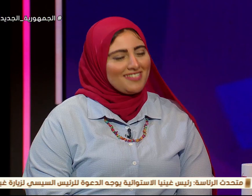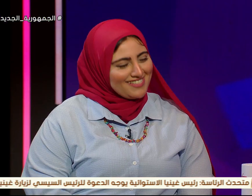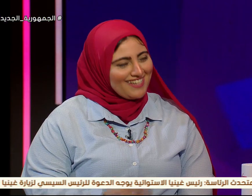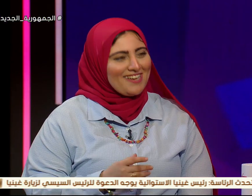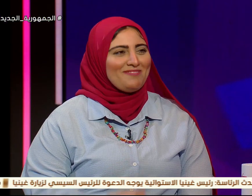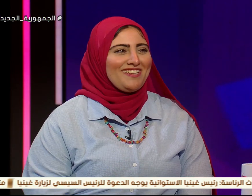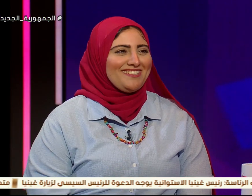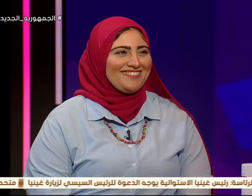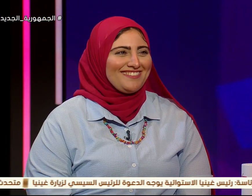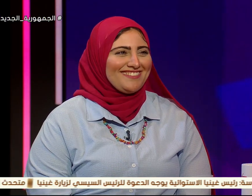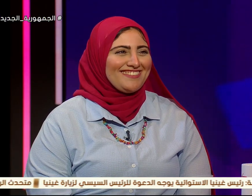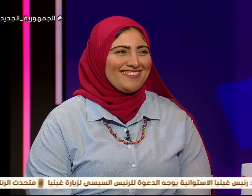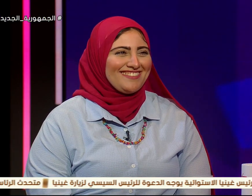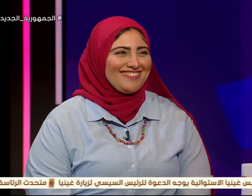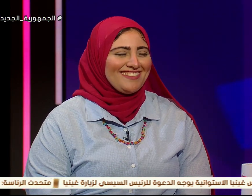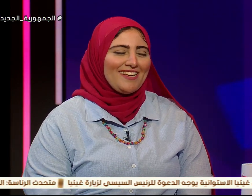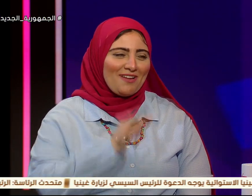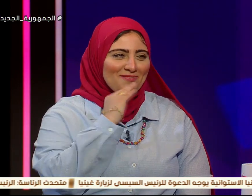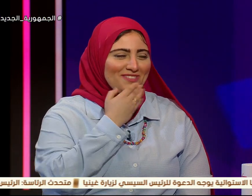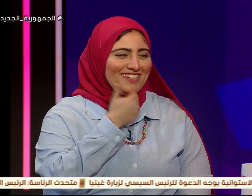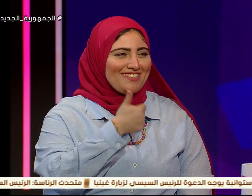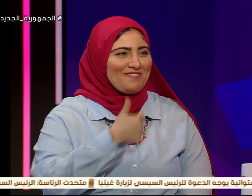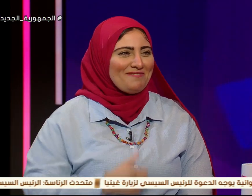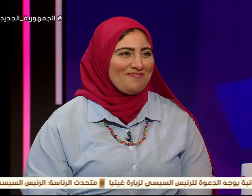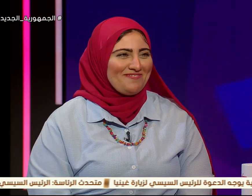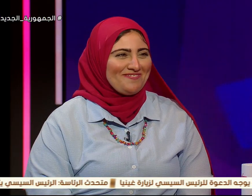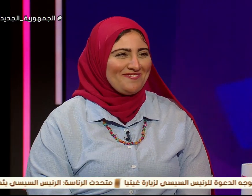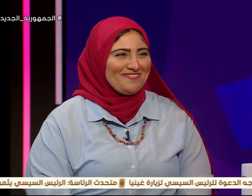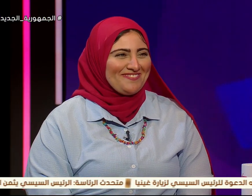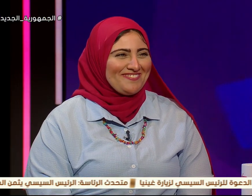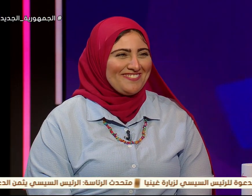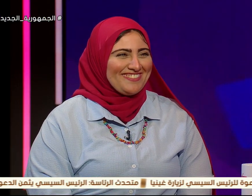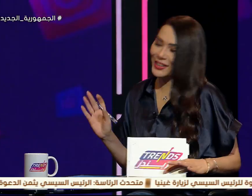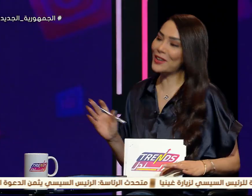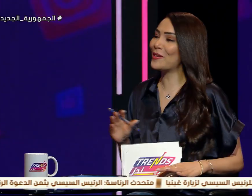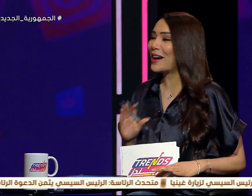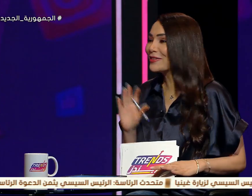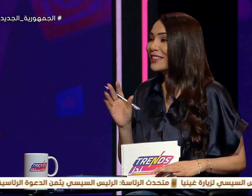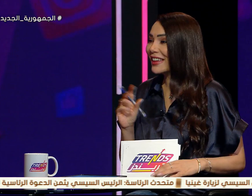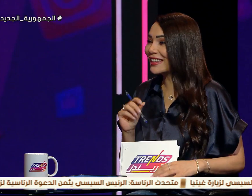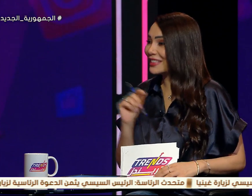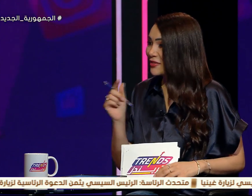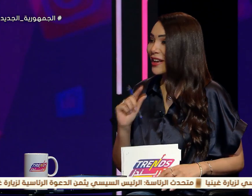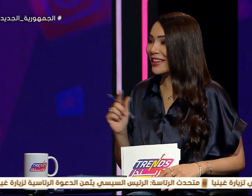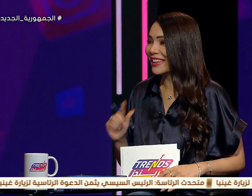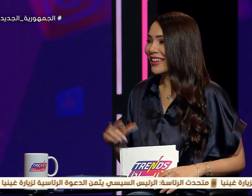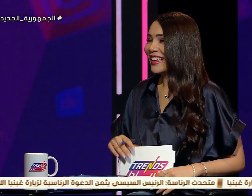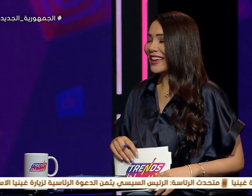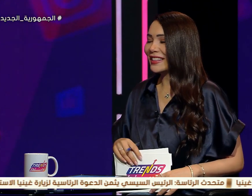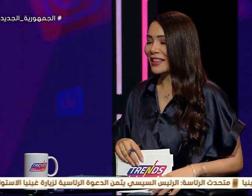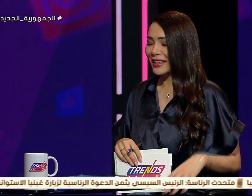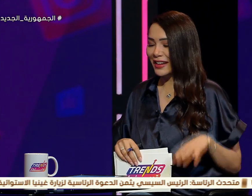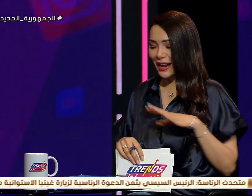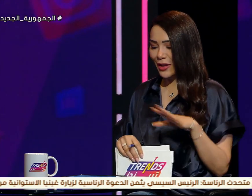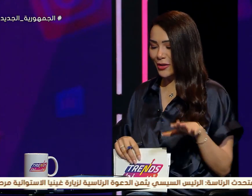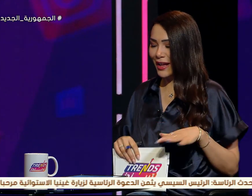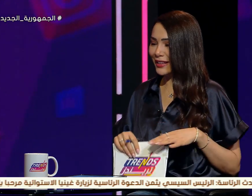ازيك عامله ايه الحمد لله ايه الاخبار الحمد لله تمام انا مبسوطه بيكي النهارده وعارفه ان احنا اتفقنا ان الحلقه كلها